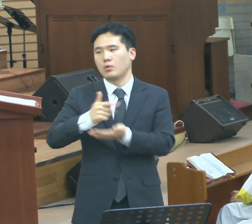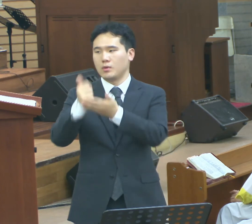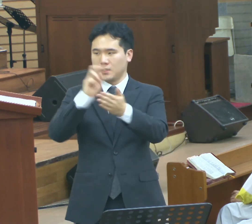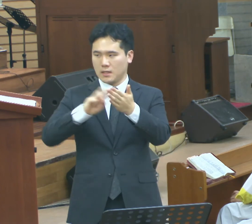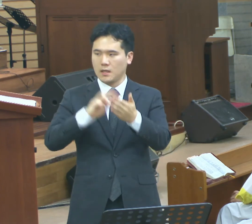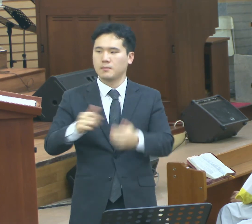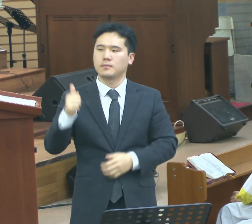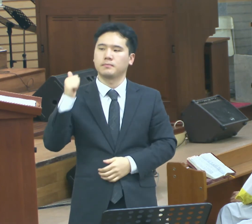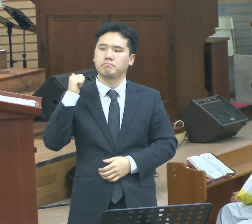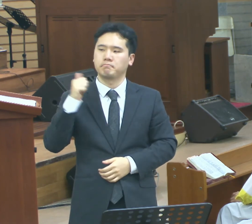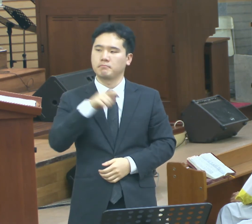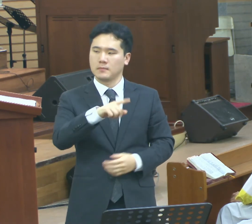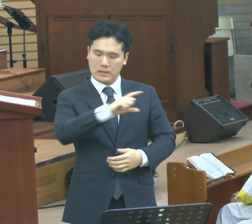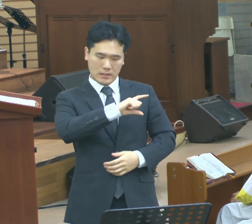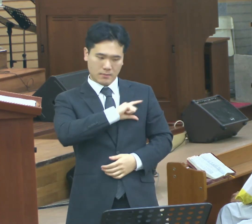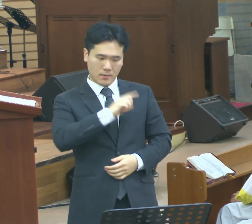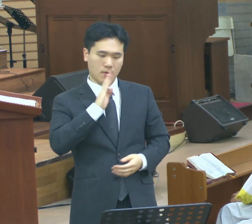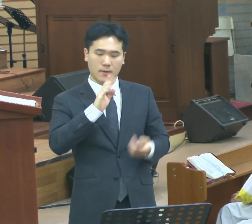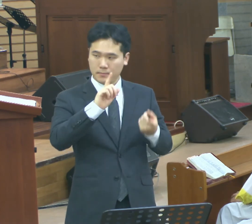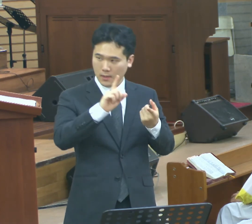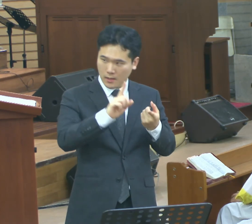그 다음 2.